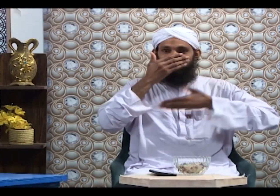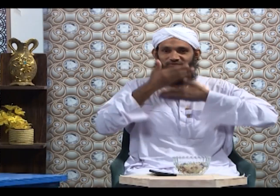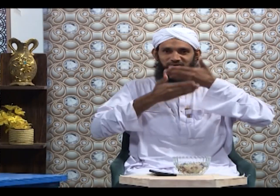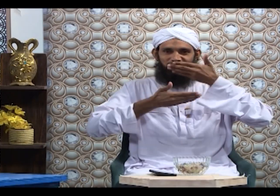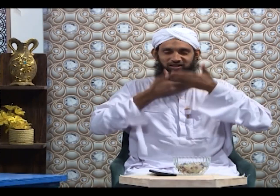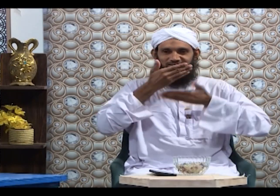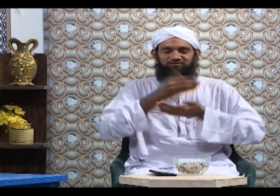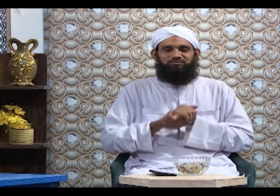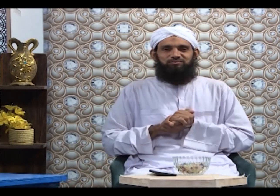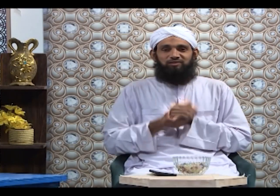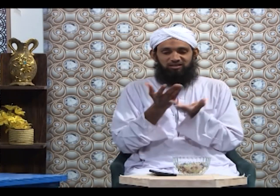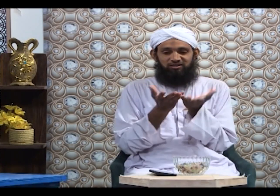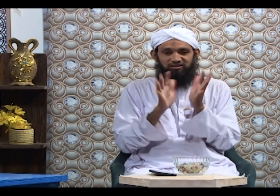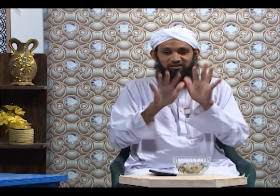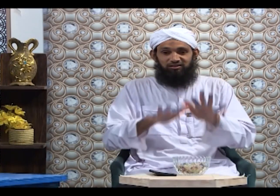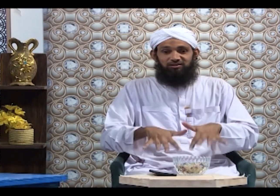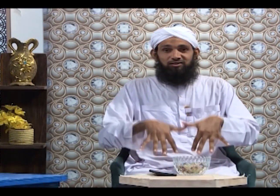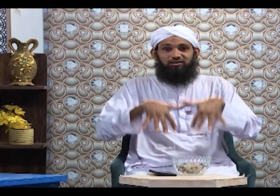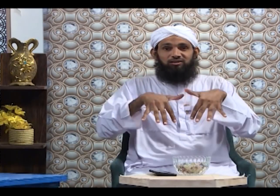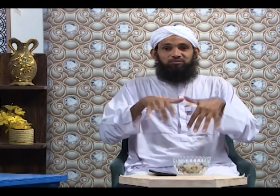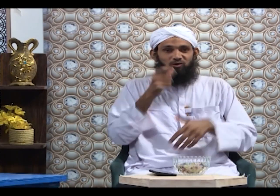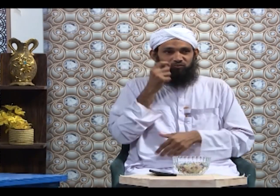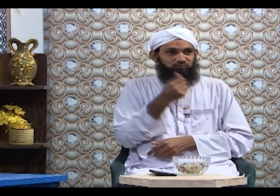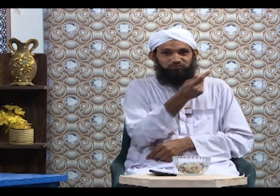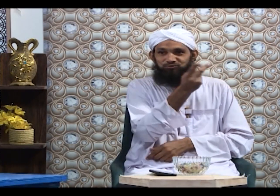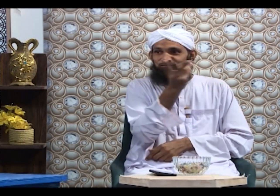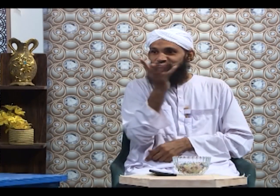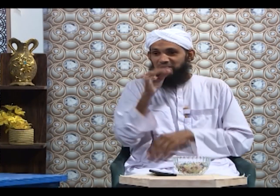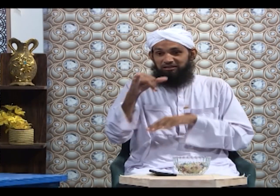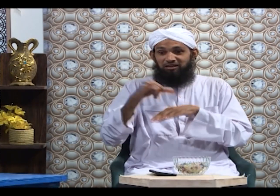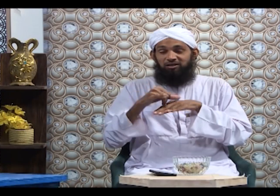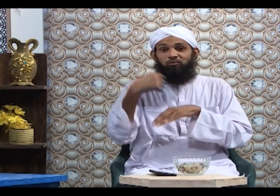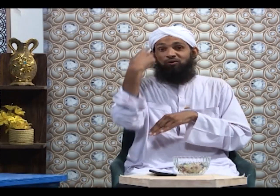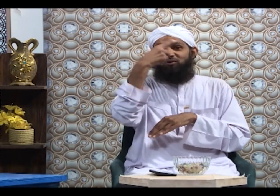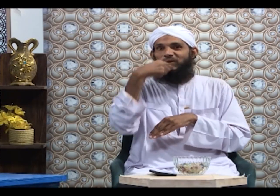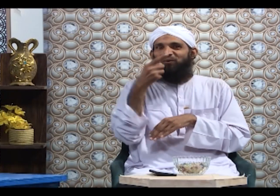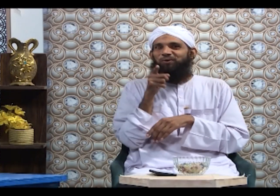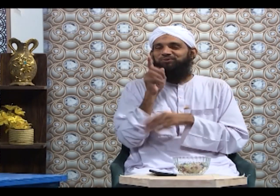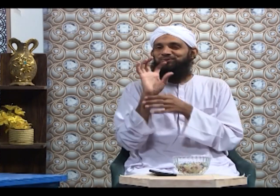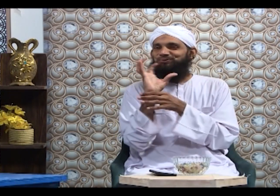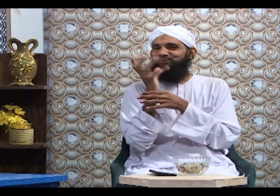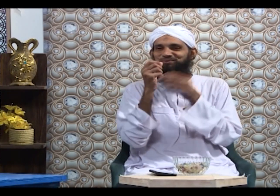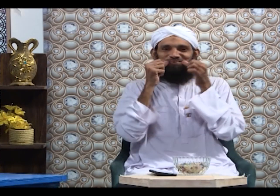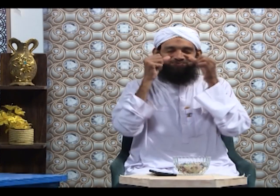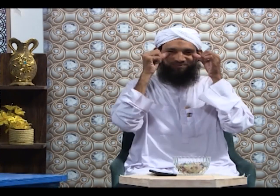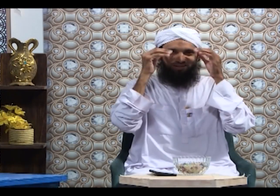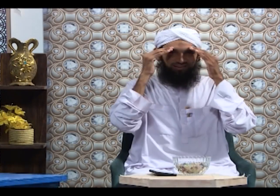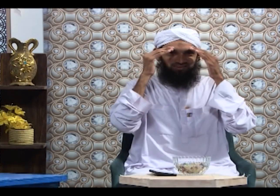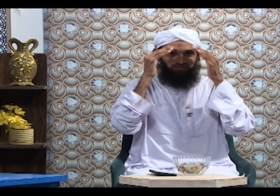شان ہے، قیامت کے دن لوگوں میں سب سے زیادہ میرے قریب وہ شخص ہوگا جو سب سے زیادہ مجھ پر درود شریف پڑھتا